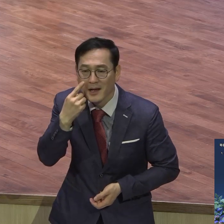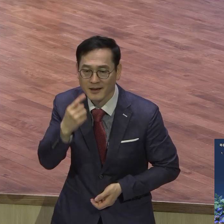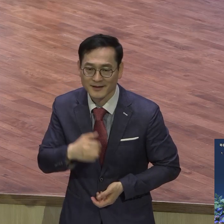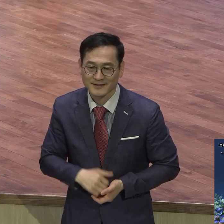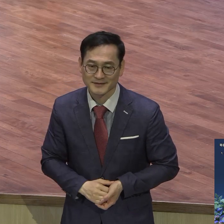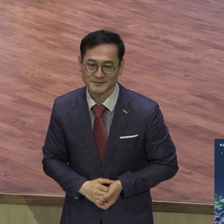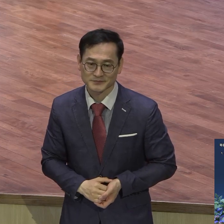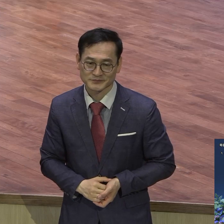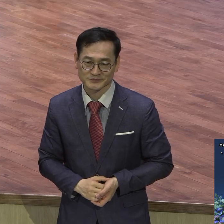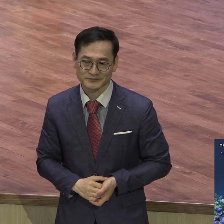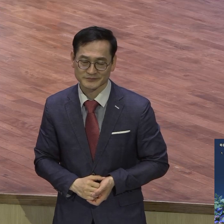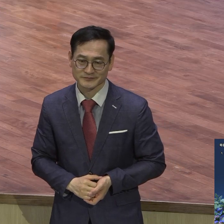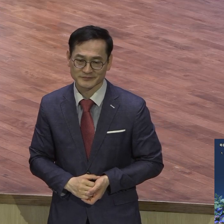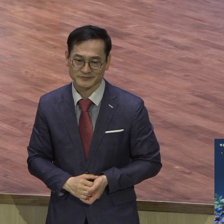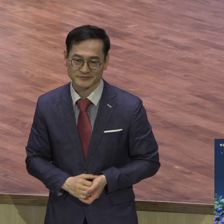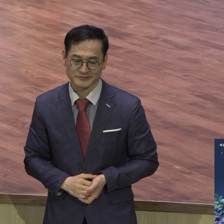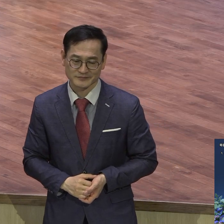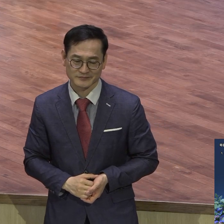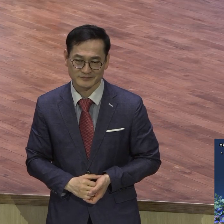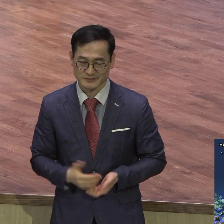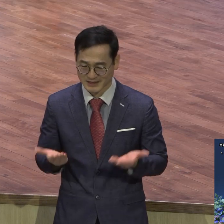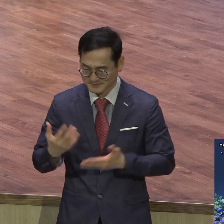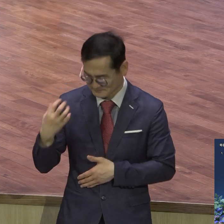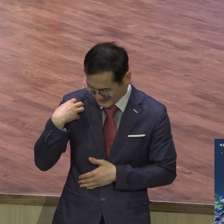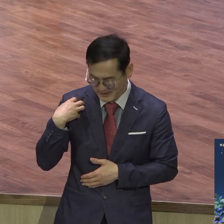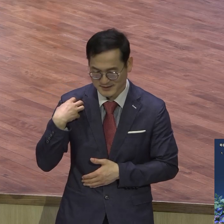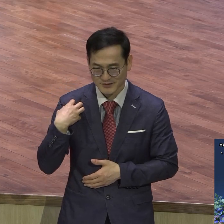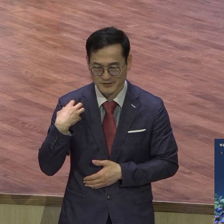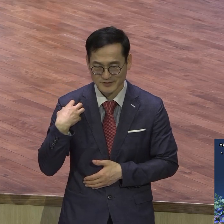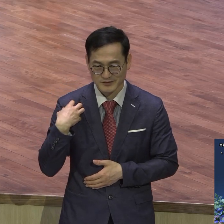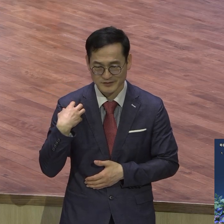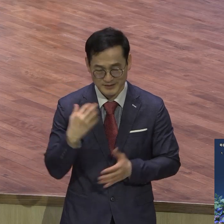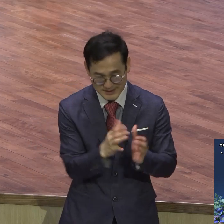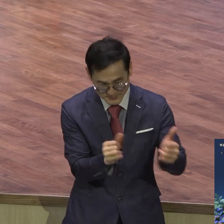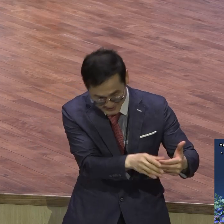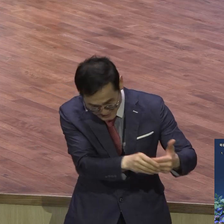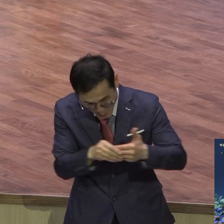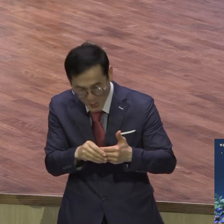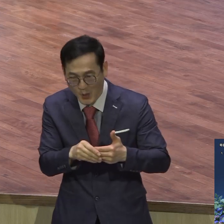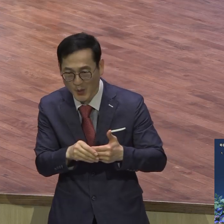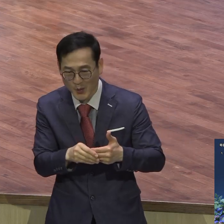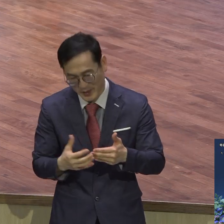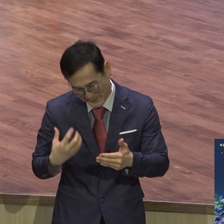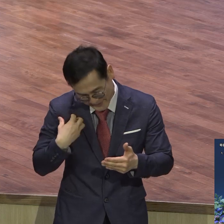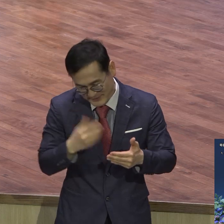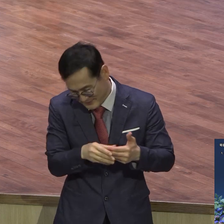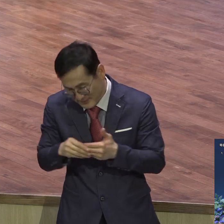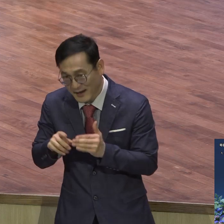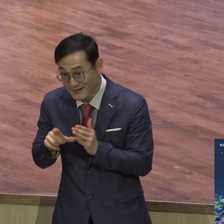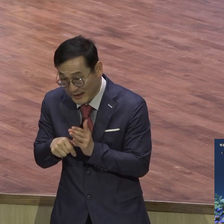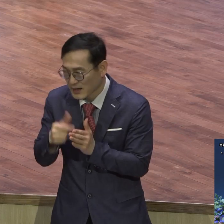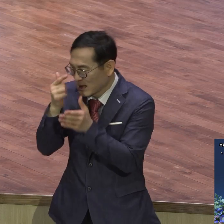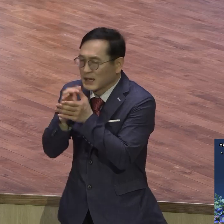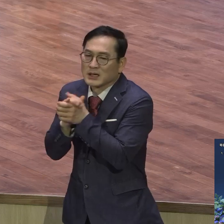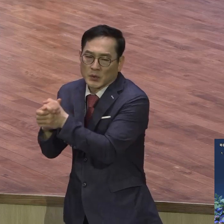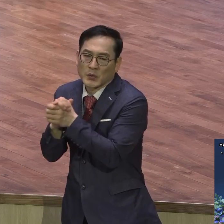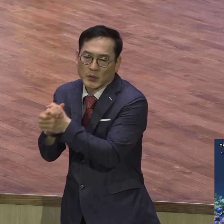기도가 달라요 직분을 맡아서 주님의 심정으로 사이했던 사람들은 기도가 다릅니다